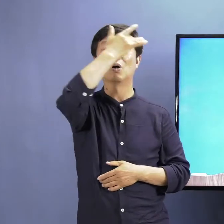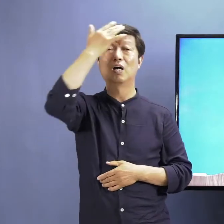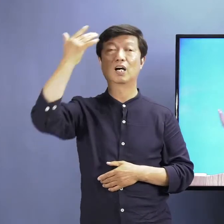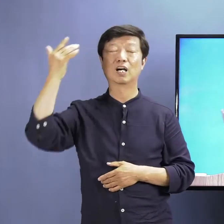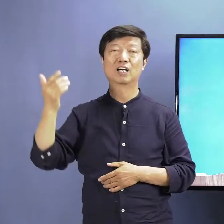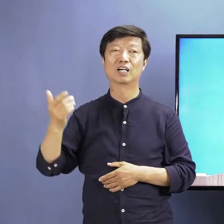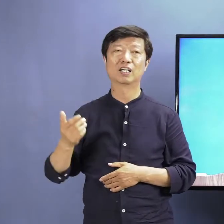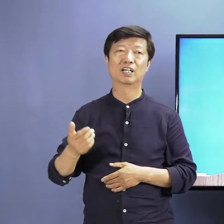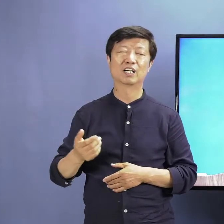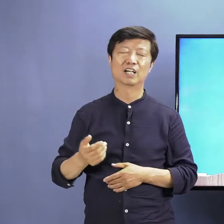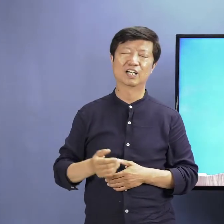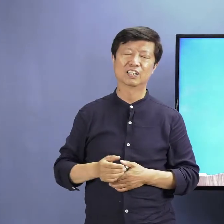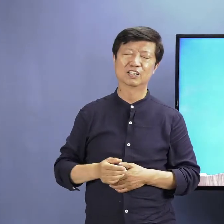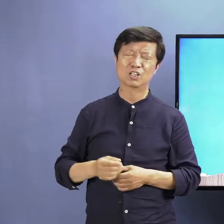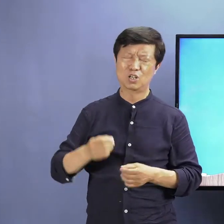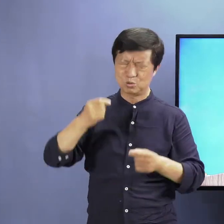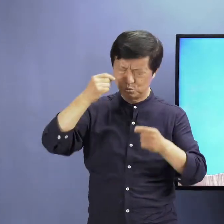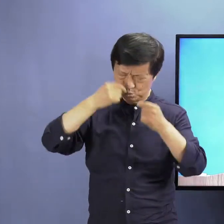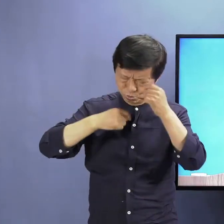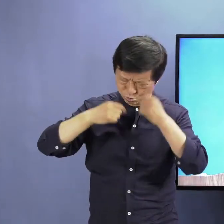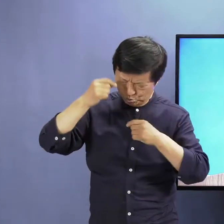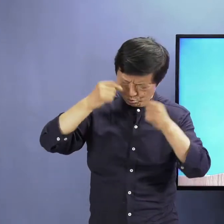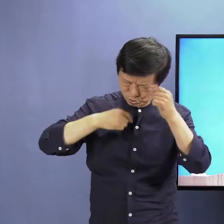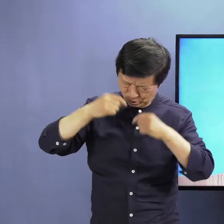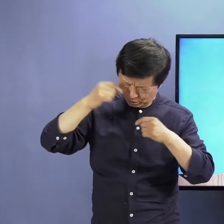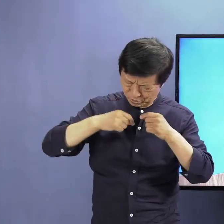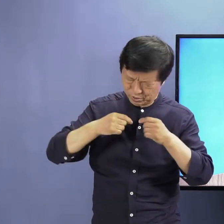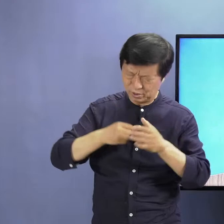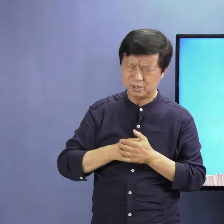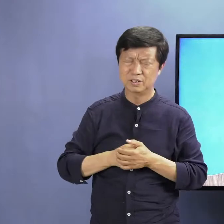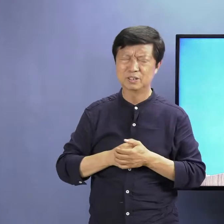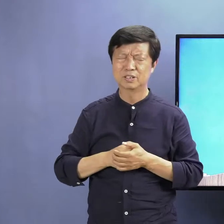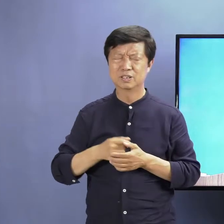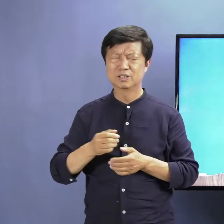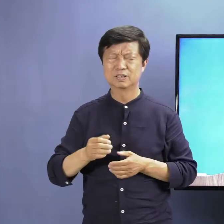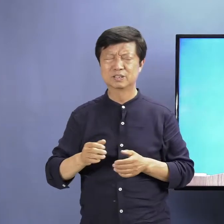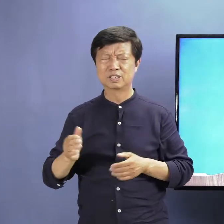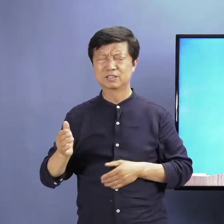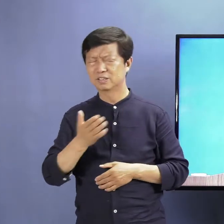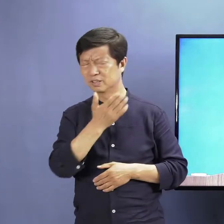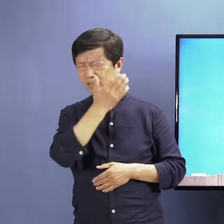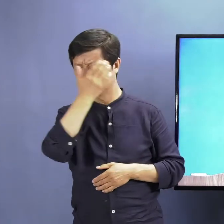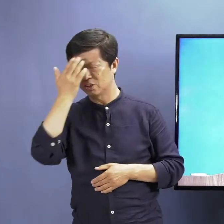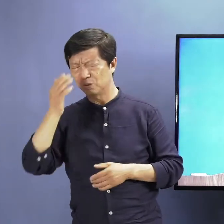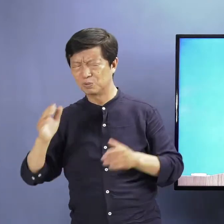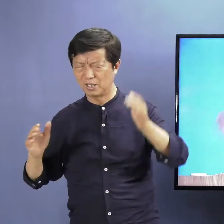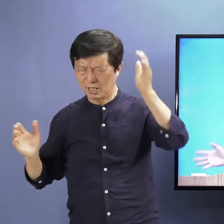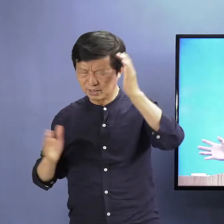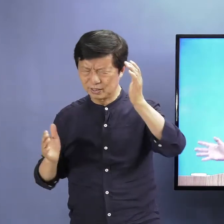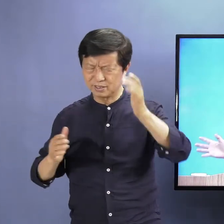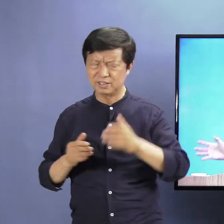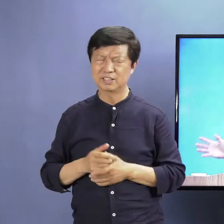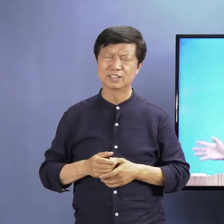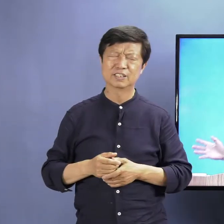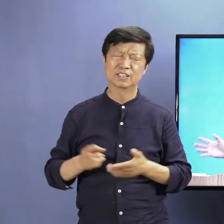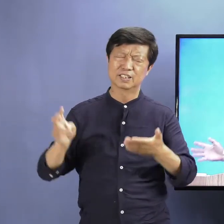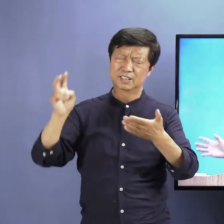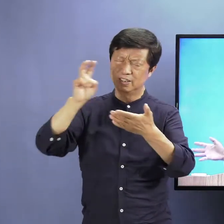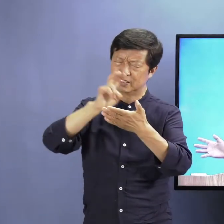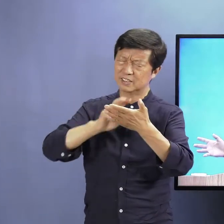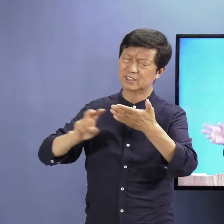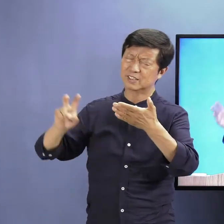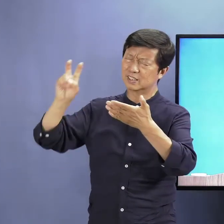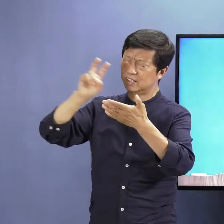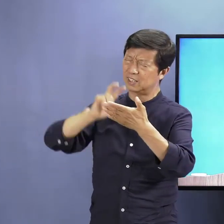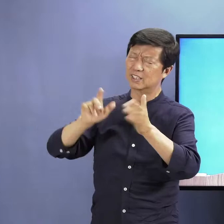굉장히 많은 애들은 막 눈물이 쏟아지면서, 그 젊은 아이들이, 그 진짜 그 아름다운 젊은 아이들이